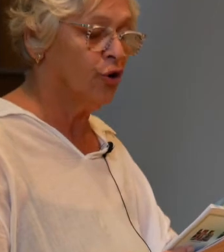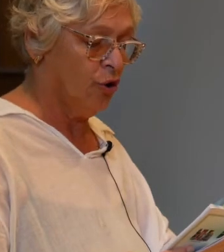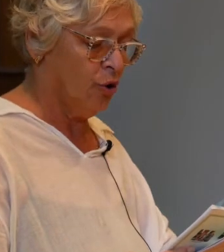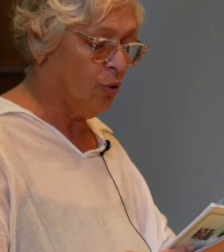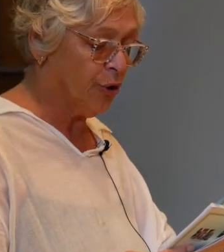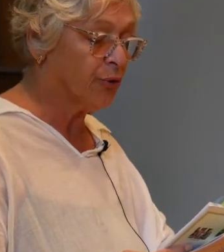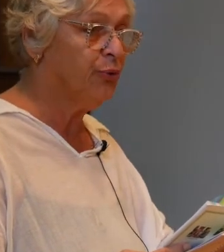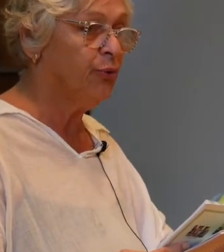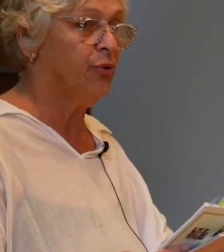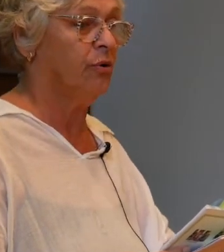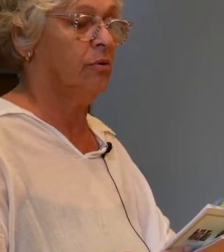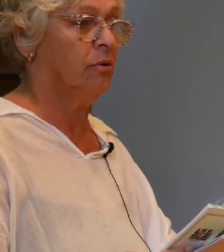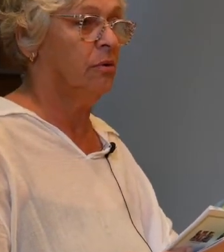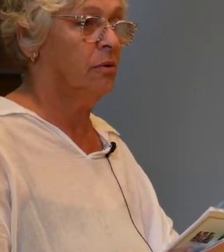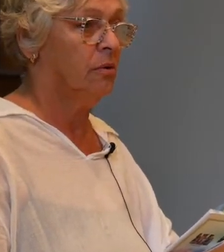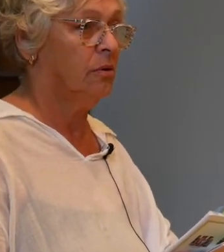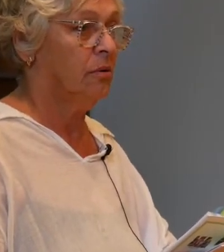roc au cœur dur,